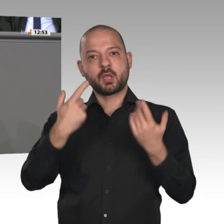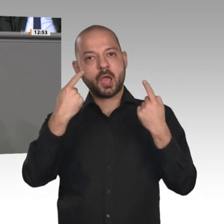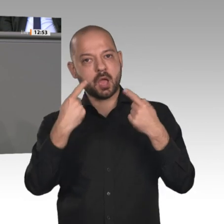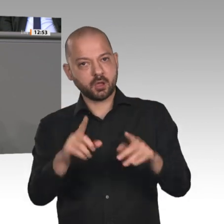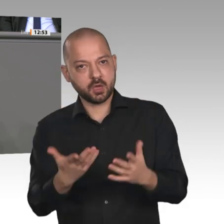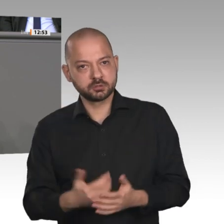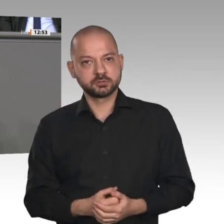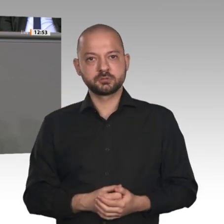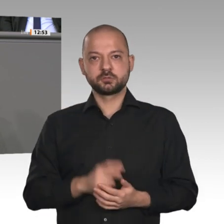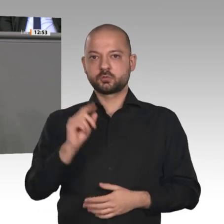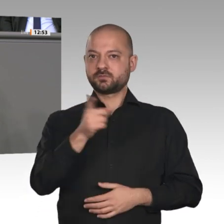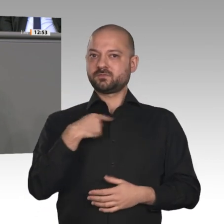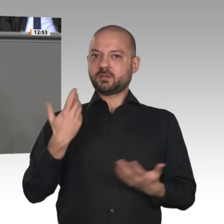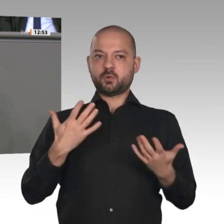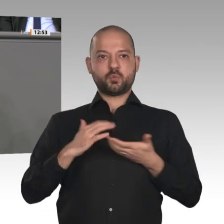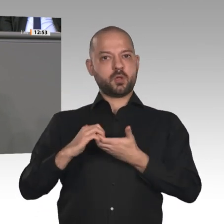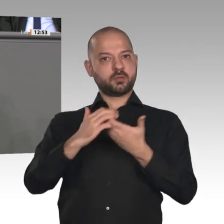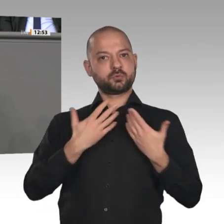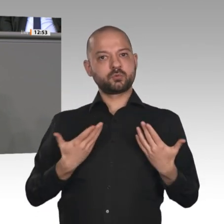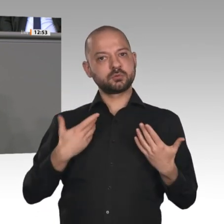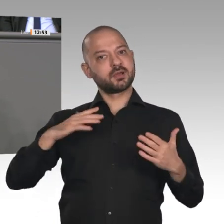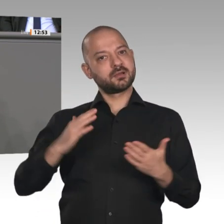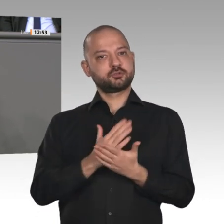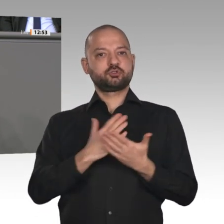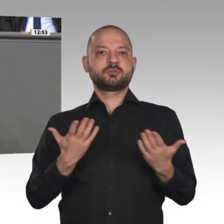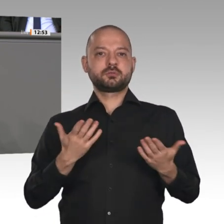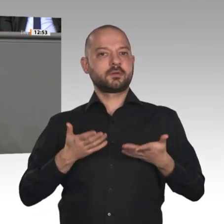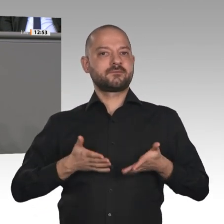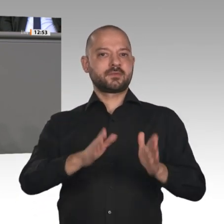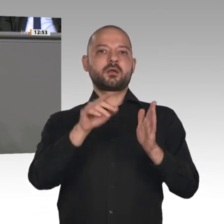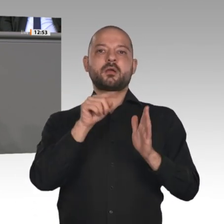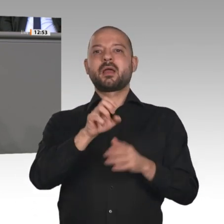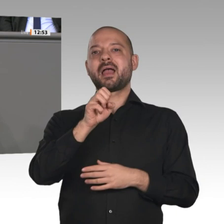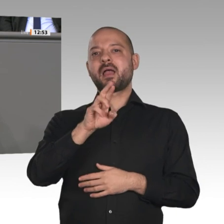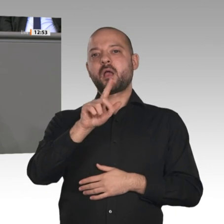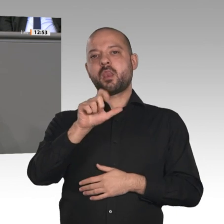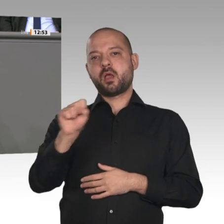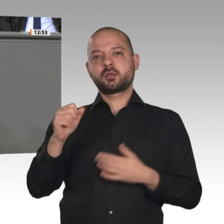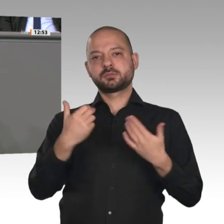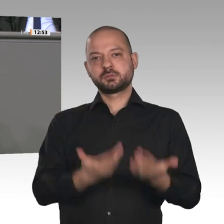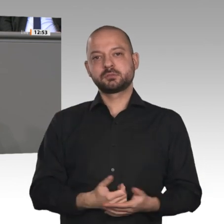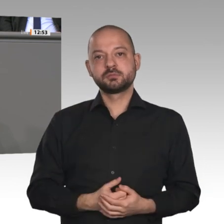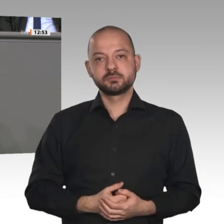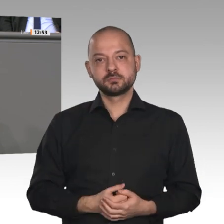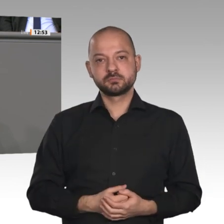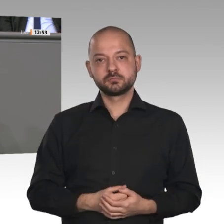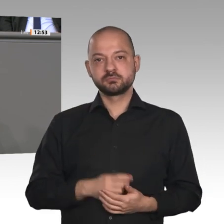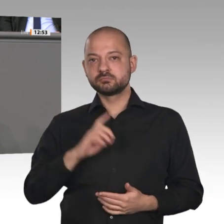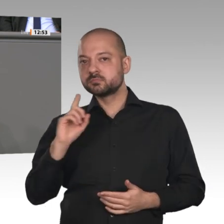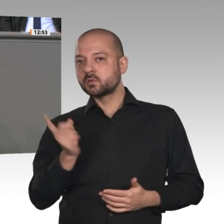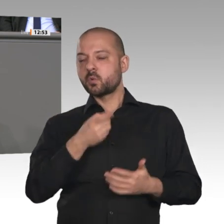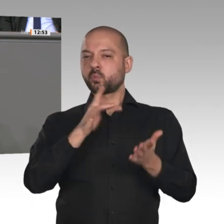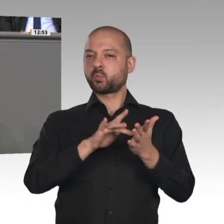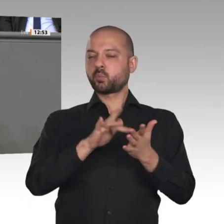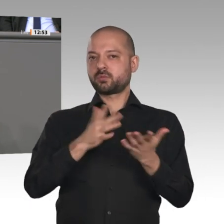auch eindeutig der Geschwindigkeit. Und gleichzeitig sage ich, und das haben wir auch immer offen formuliert als SPD,